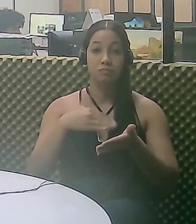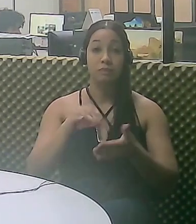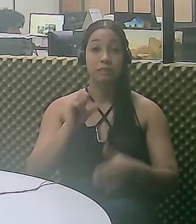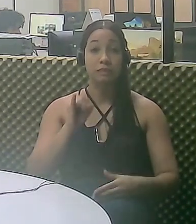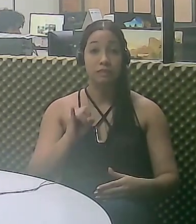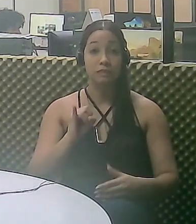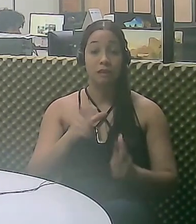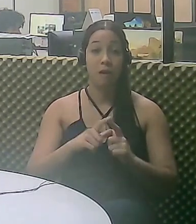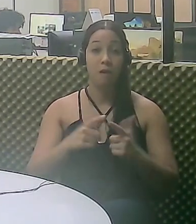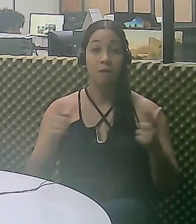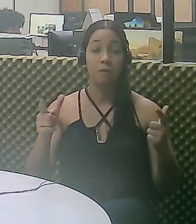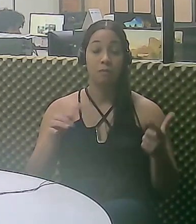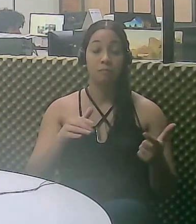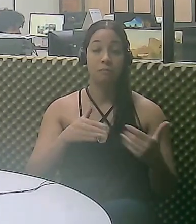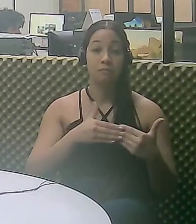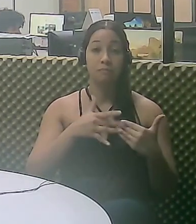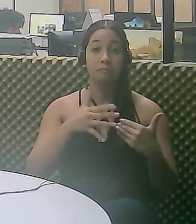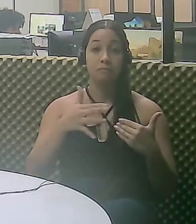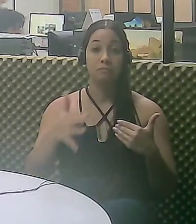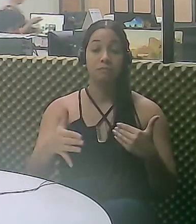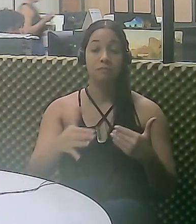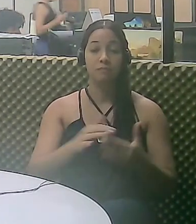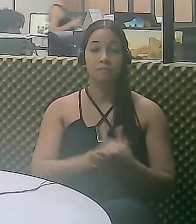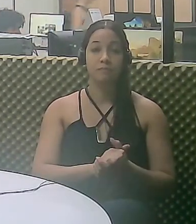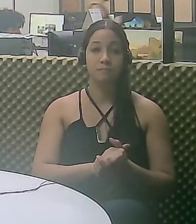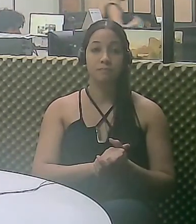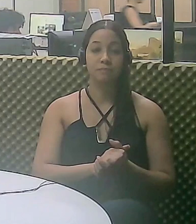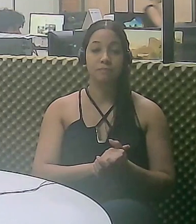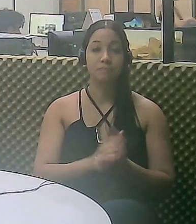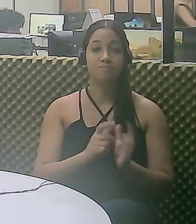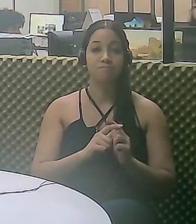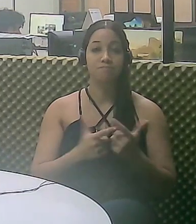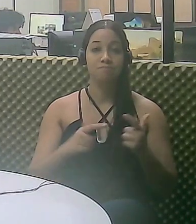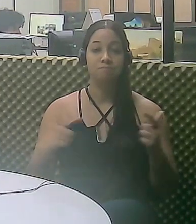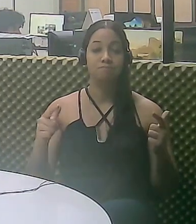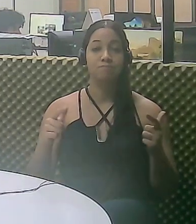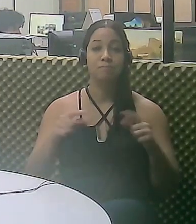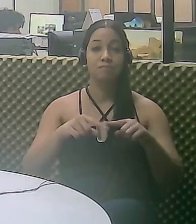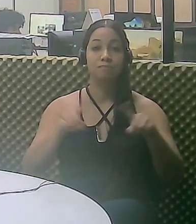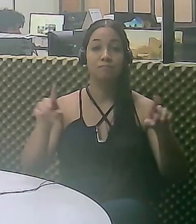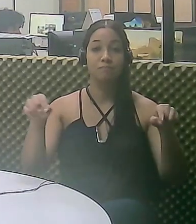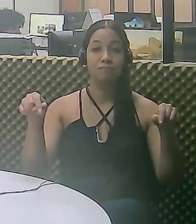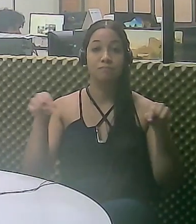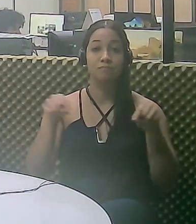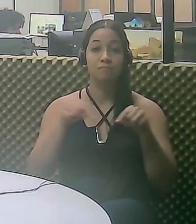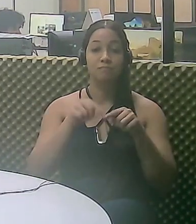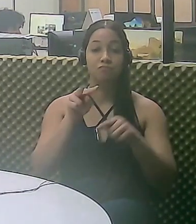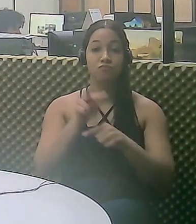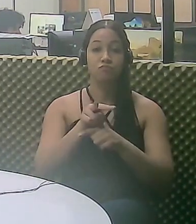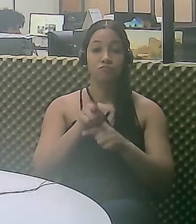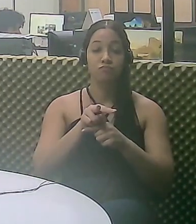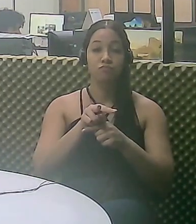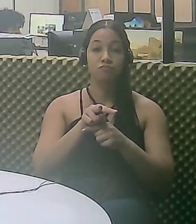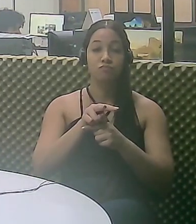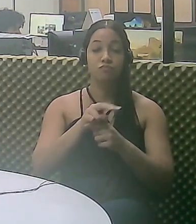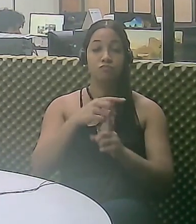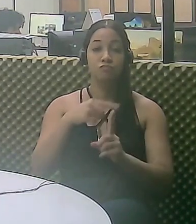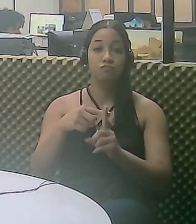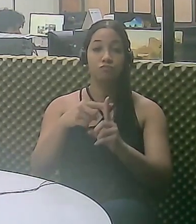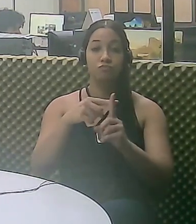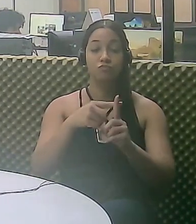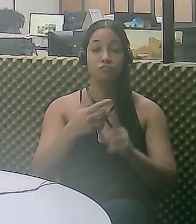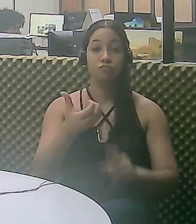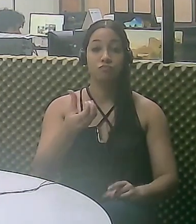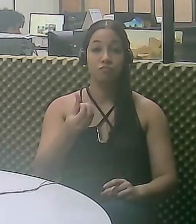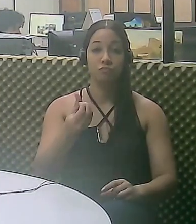de aumento de demanda durante a concessão. Ampliar a quantidade de salas velatórias para o mínimo de 6